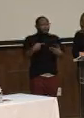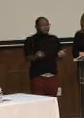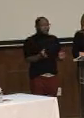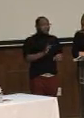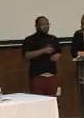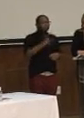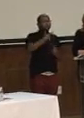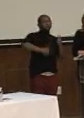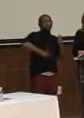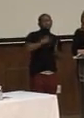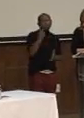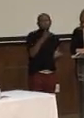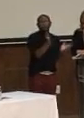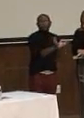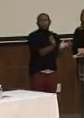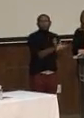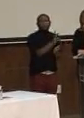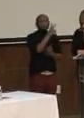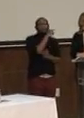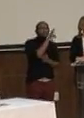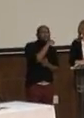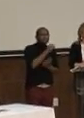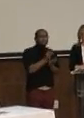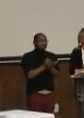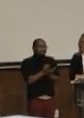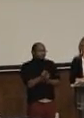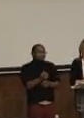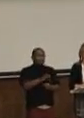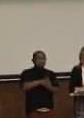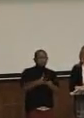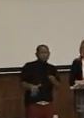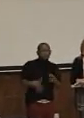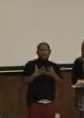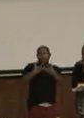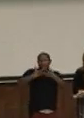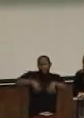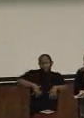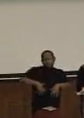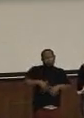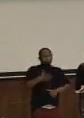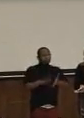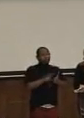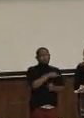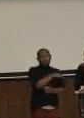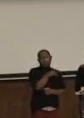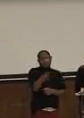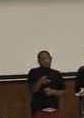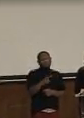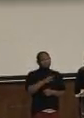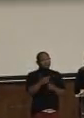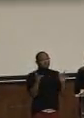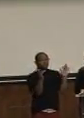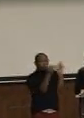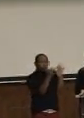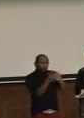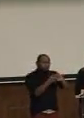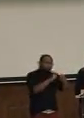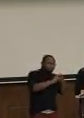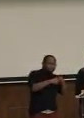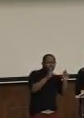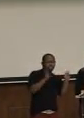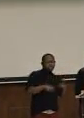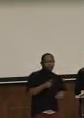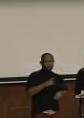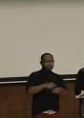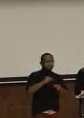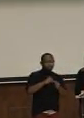Taguatinga Centro, a gente sabe que não dá, Riacho Fundo, Samambaia, Gama. Depois eu entro em contato com os diretores para a gente